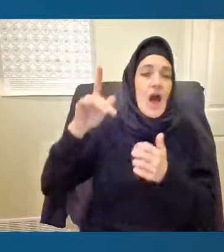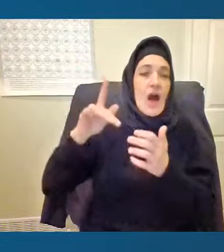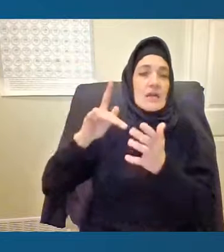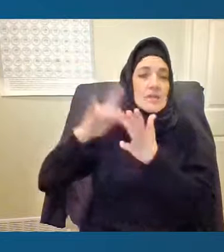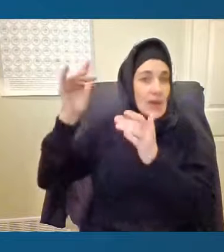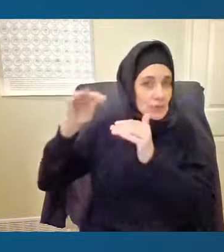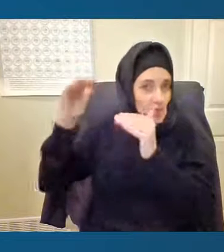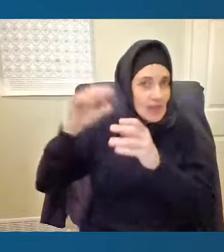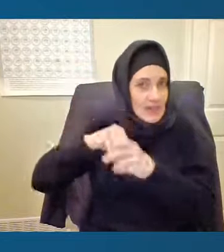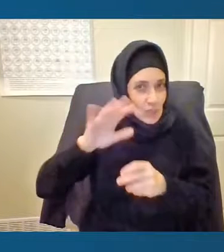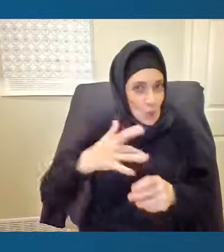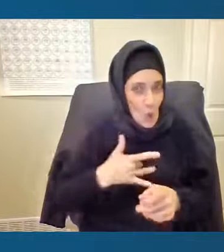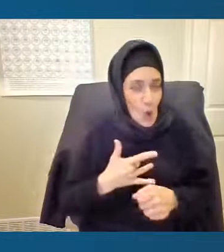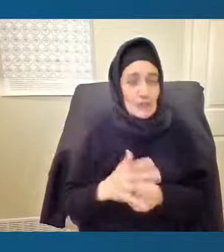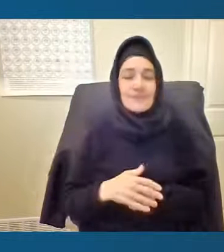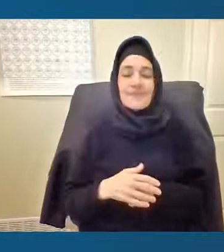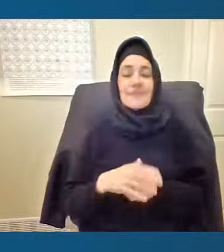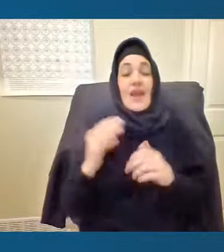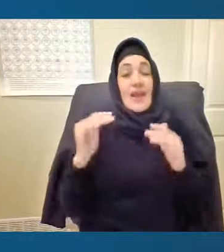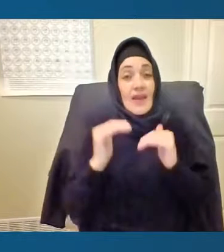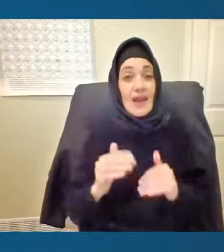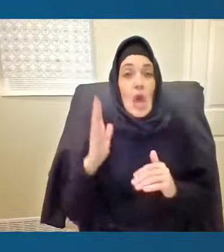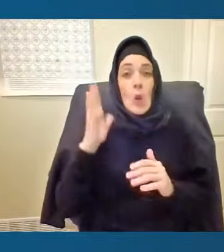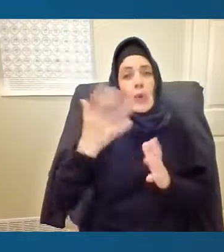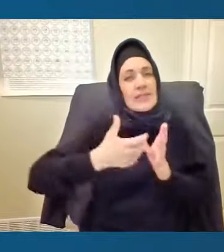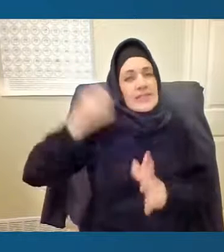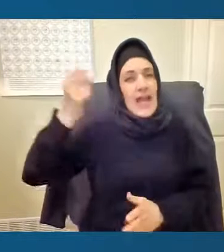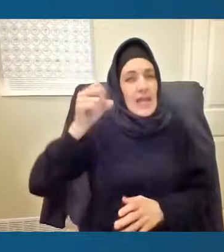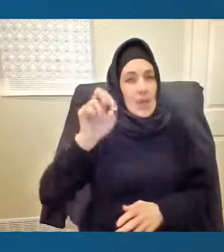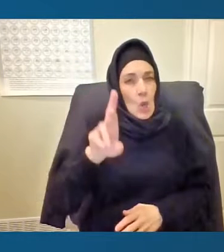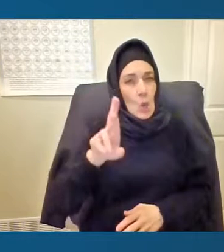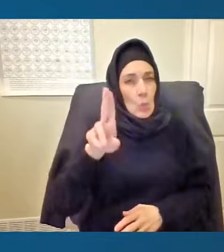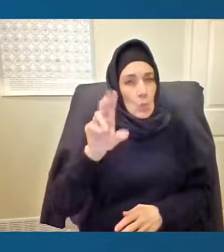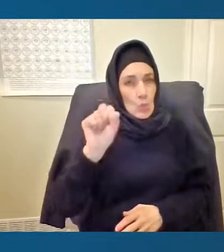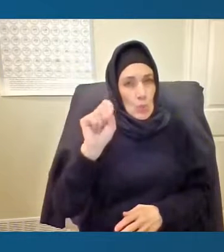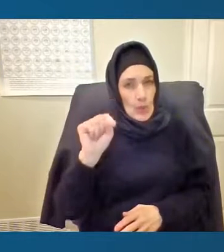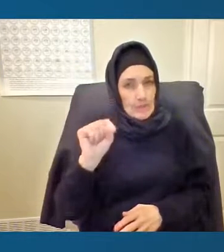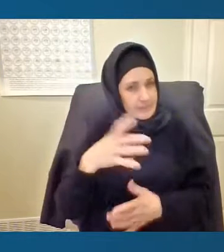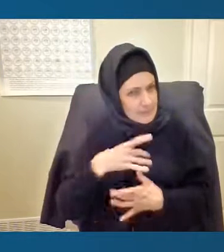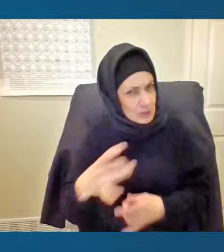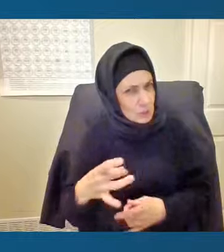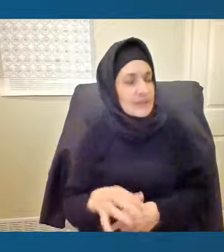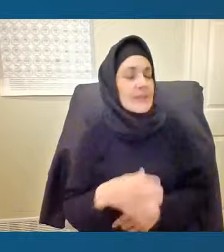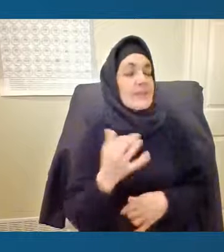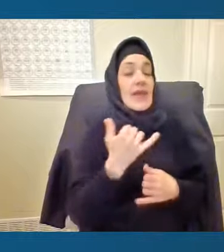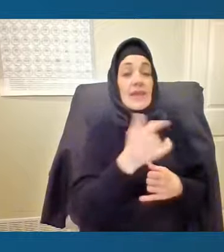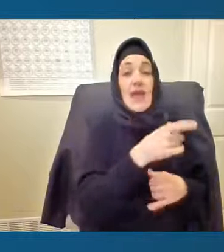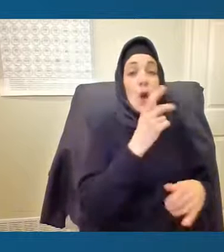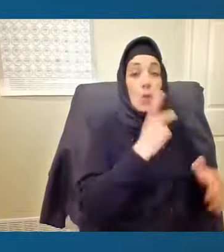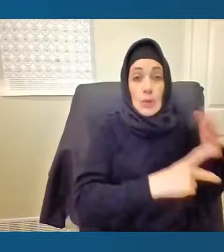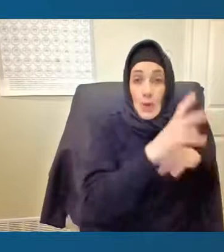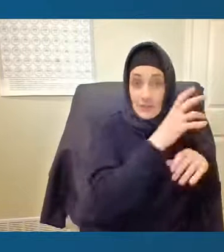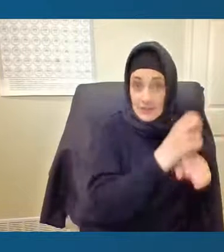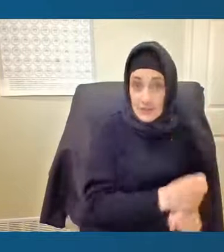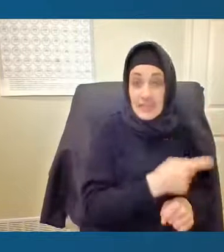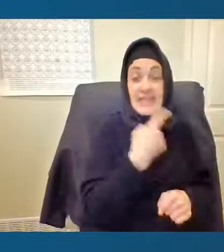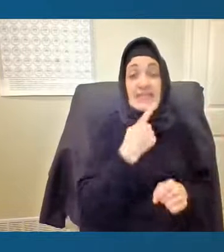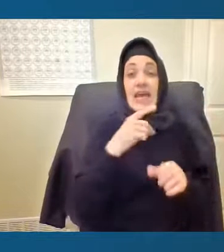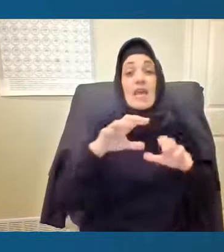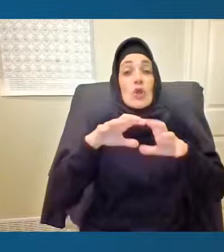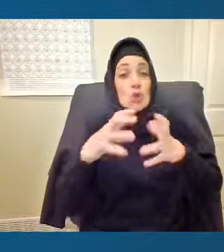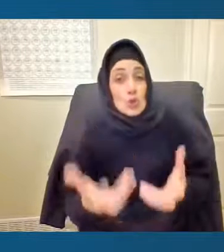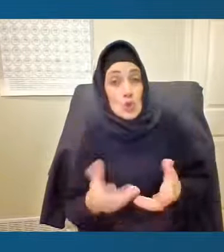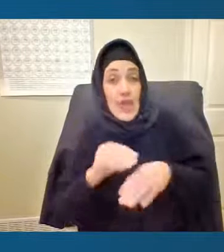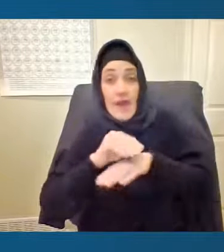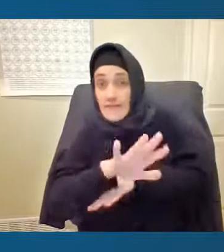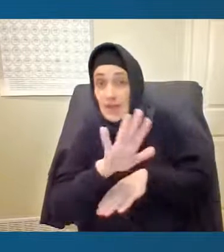rust. This is interesting. The Prophet ﷺ said that one of the effects of the dunya on your heart is it gets rusty. Just because